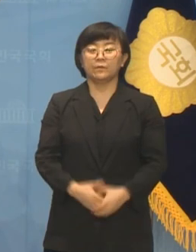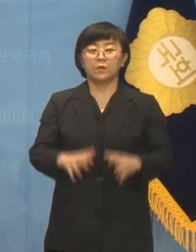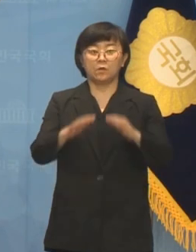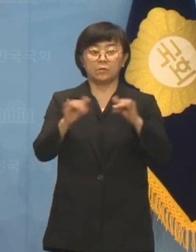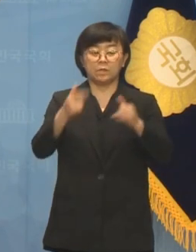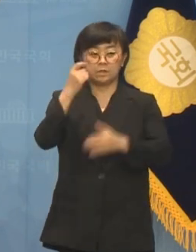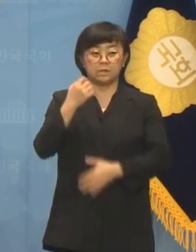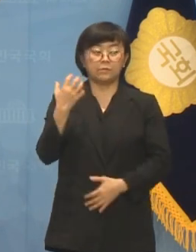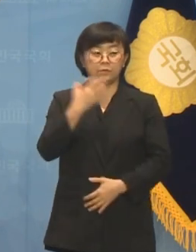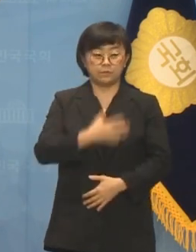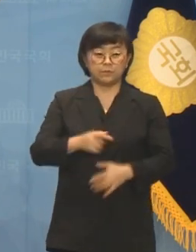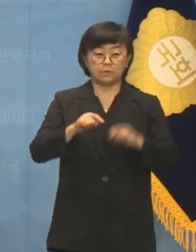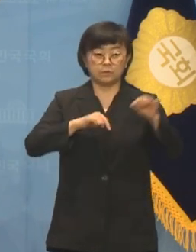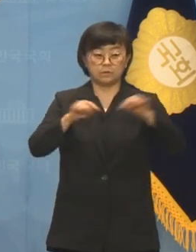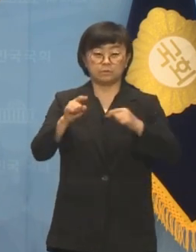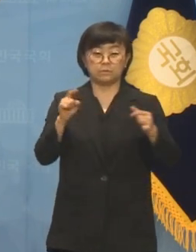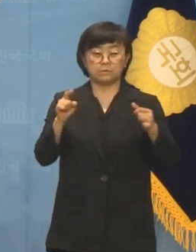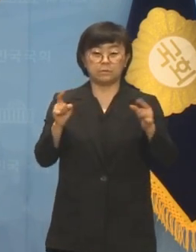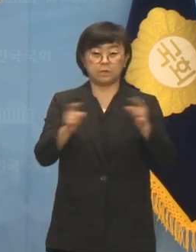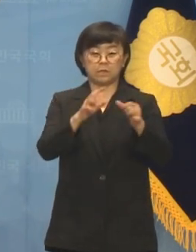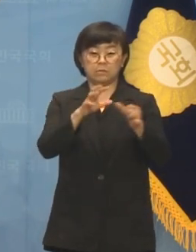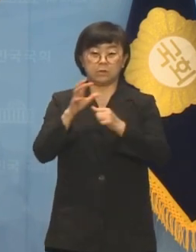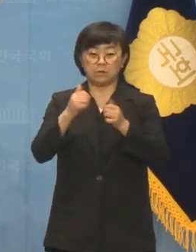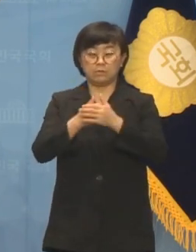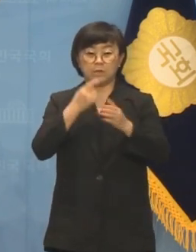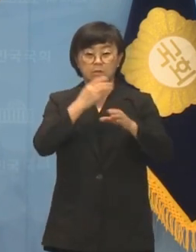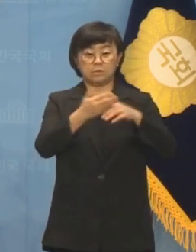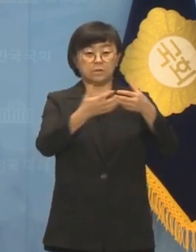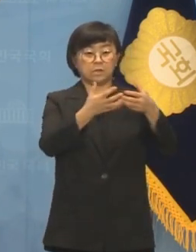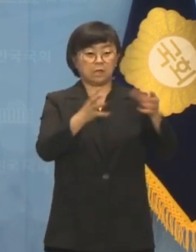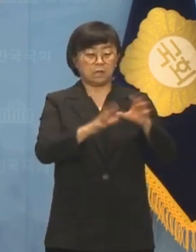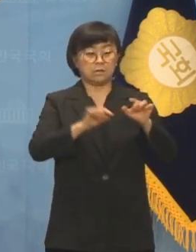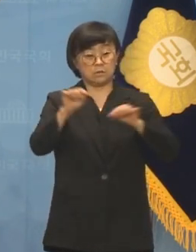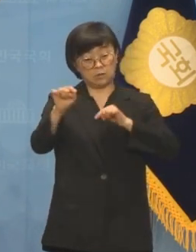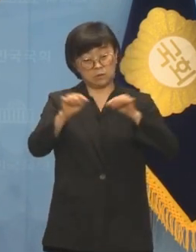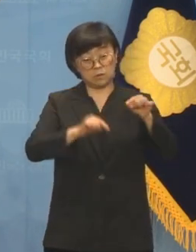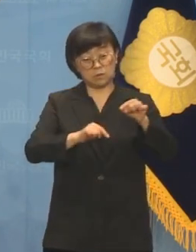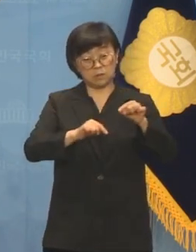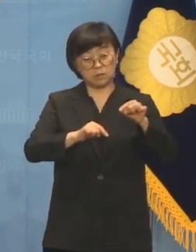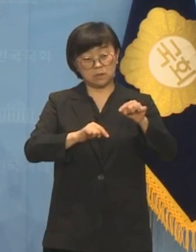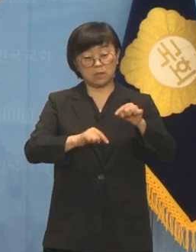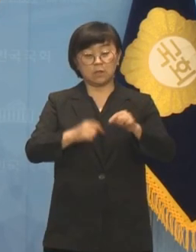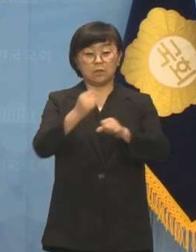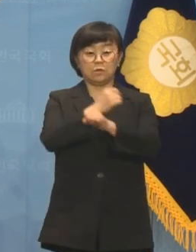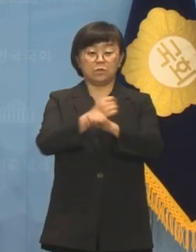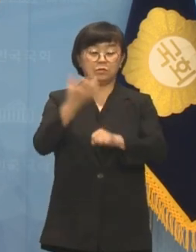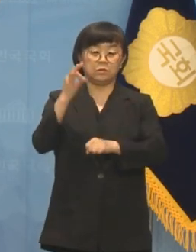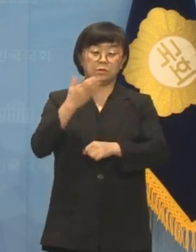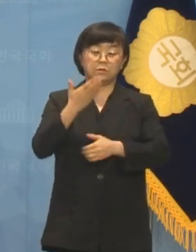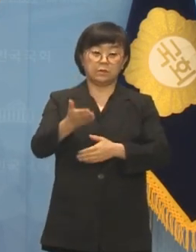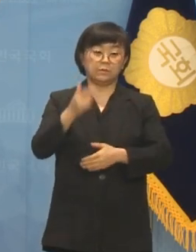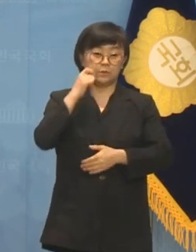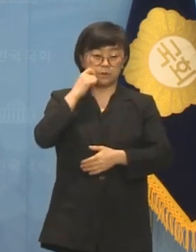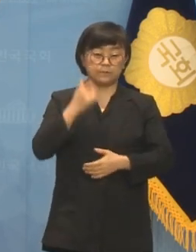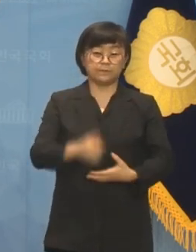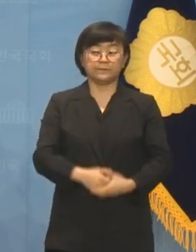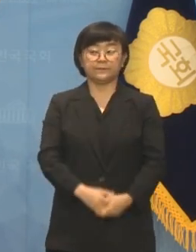국민적 슬픔마저 정쟁에 활용하는 민주당의 구태 정치를 더 이상 용납해서는 안 됩니다.